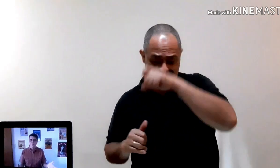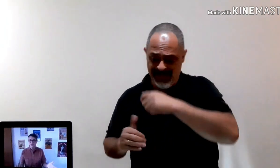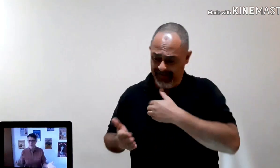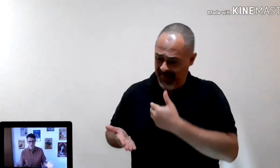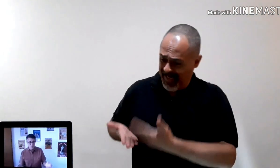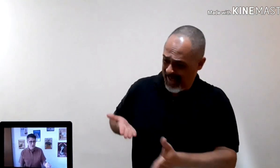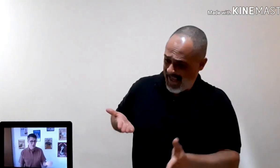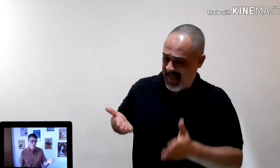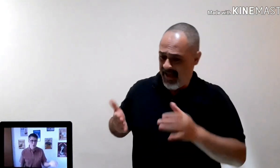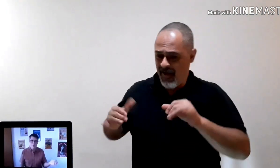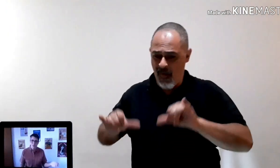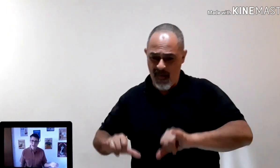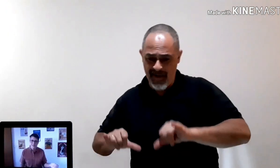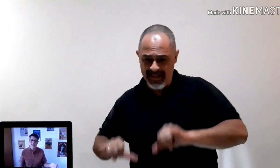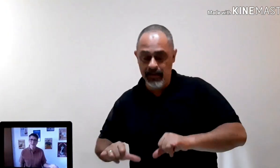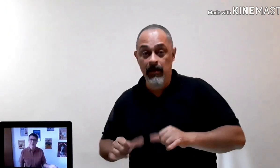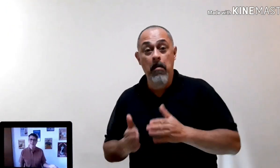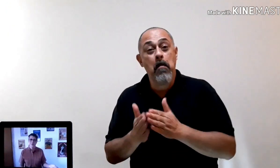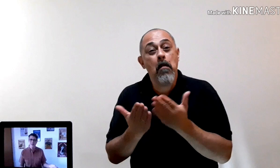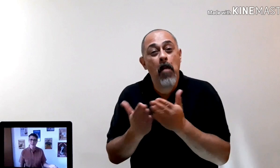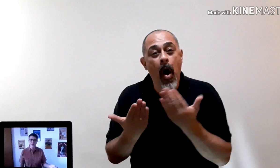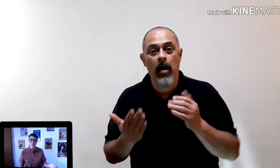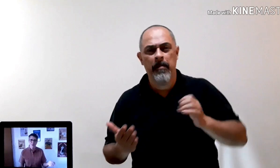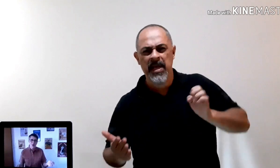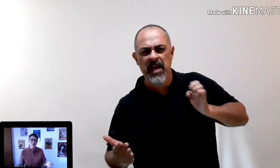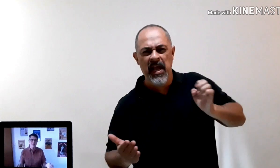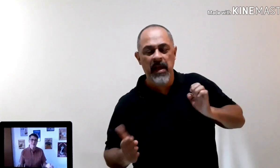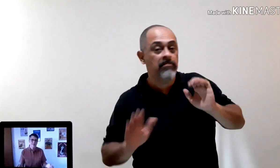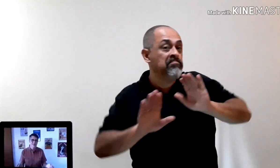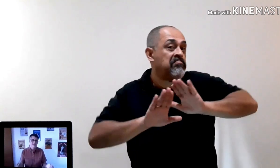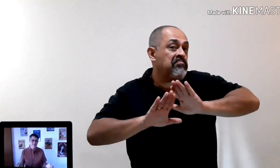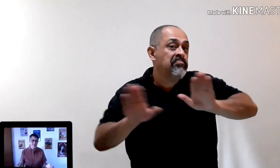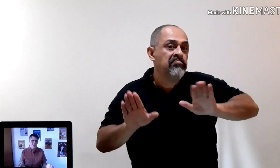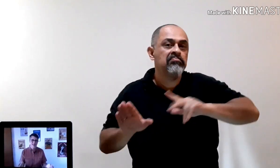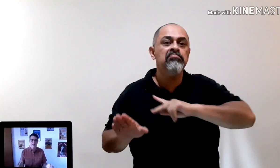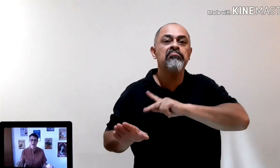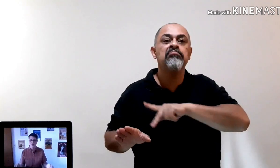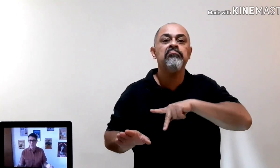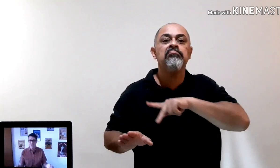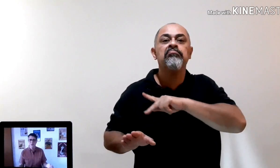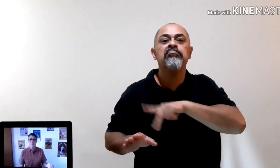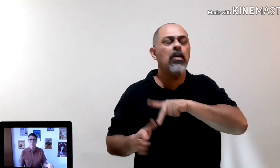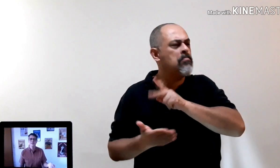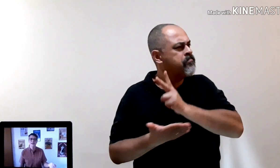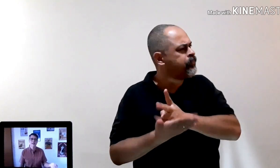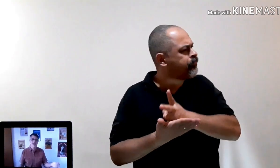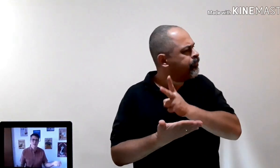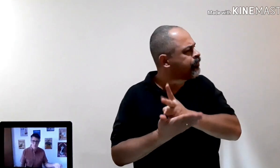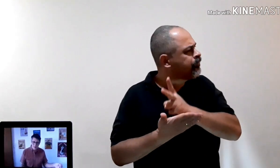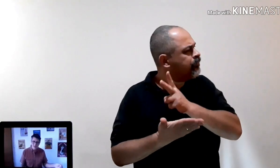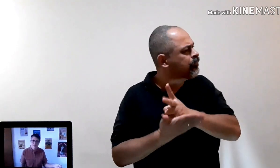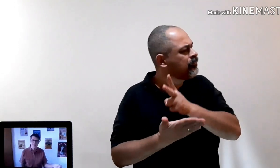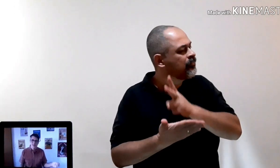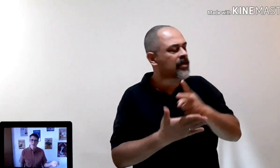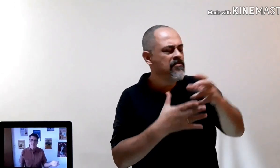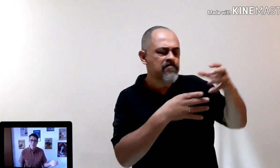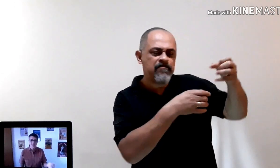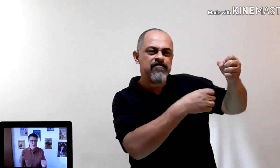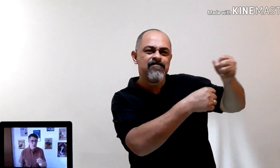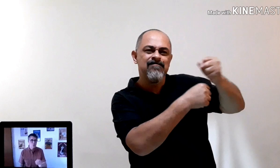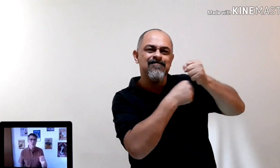perda, com fartura ou com pobreza, então ele pode se alegrar no ganho e pode se alegrar na